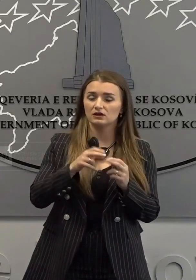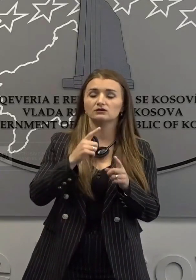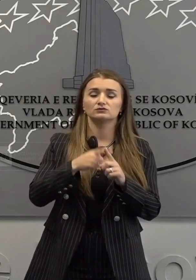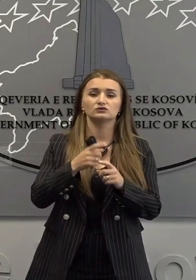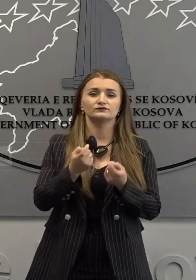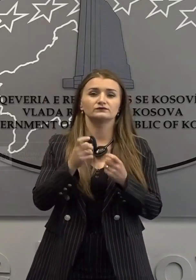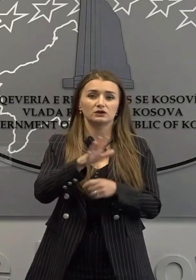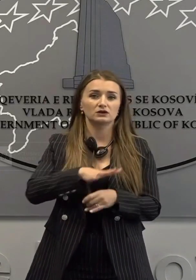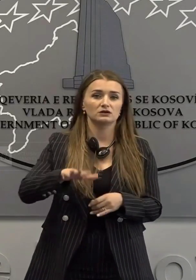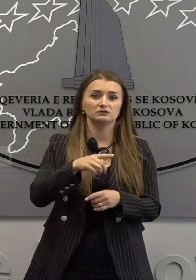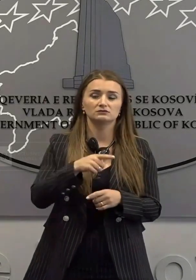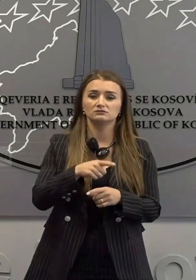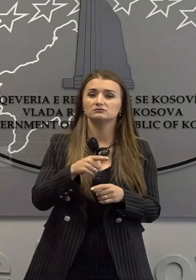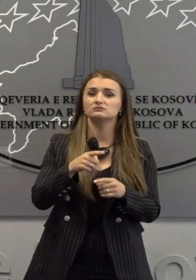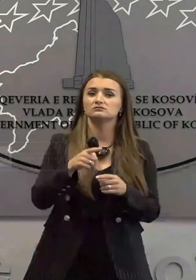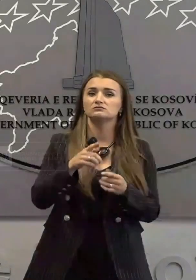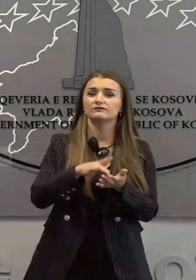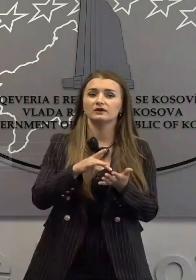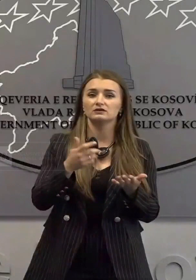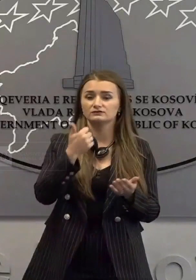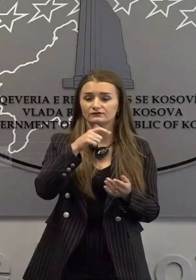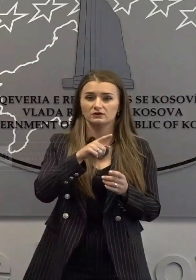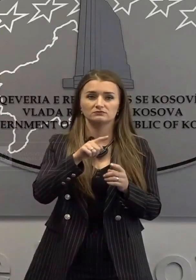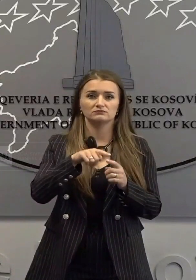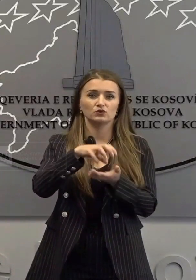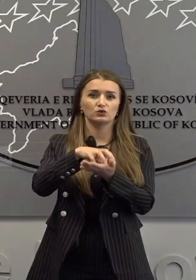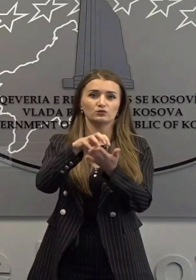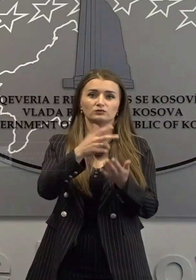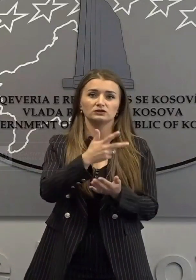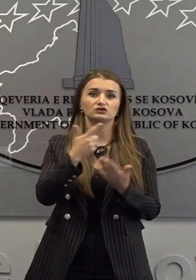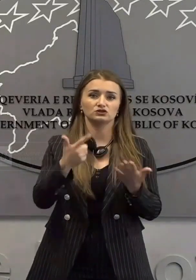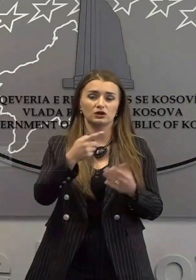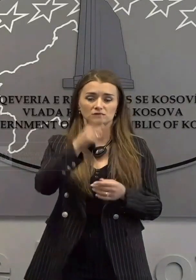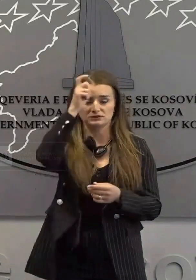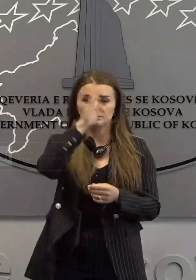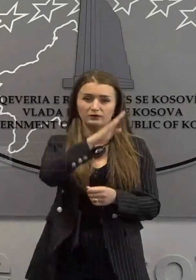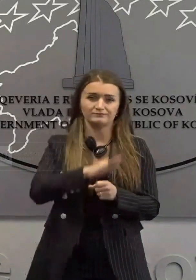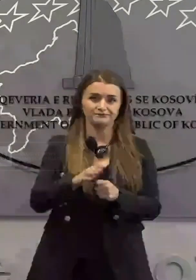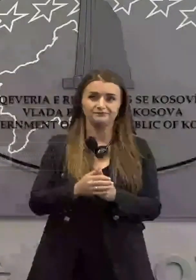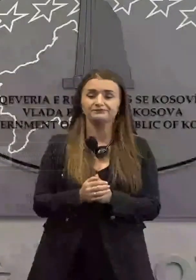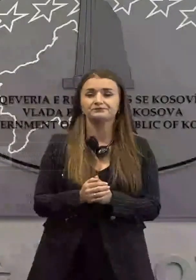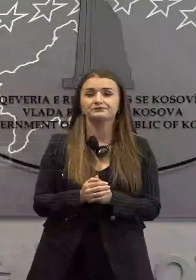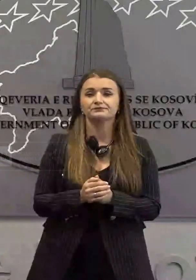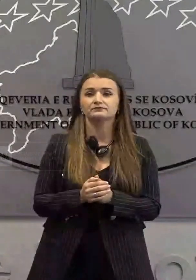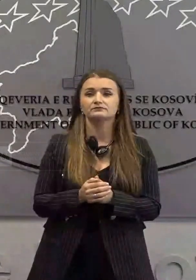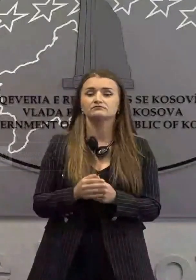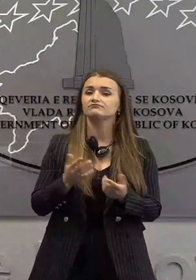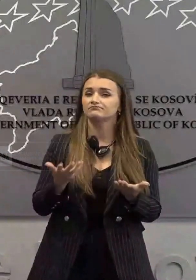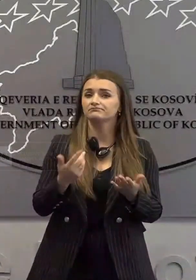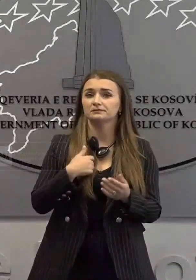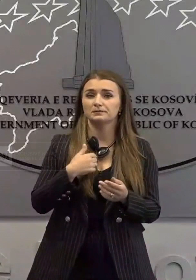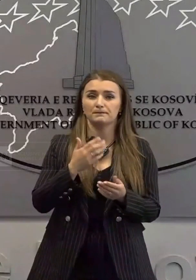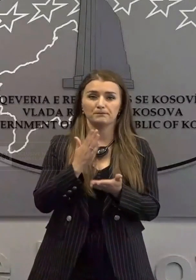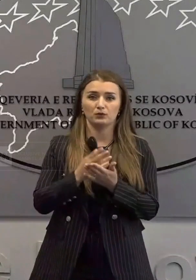është brigada e 37 e motorizuar e ushtrisë Jugoslave. Ndonë se kemi bërë marveshje në Bruxelles